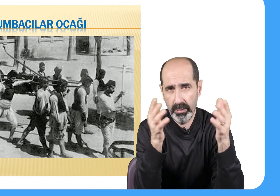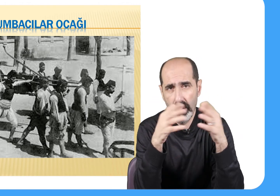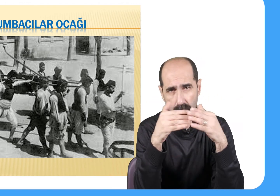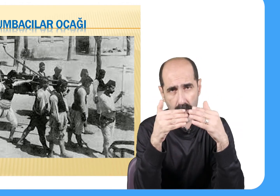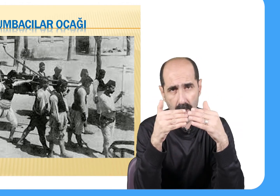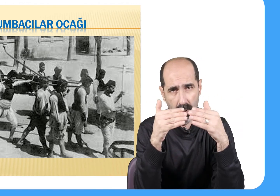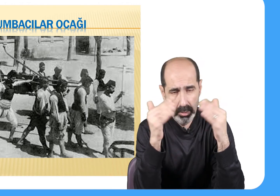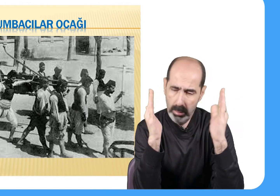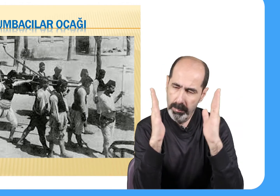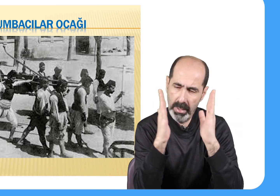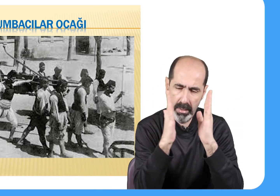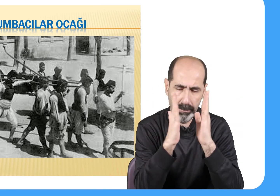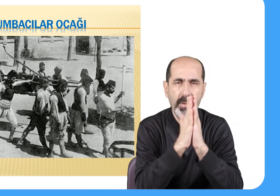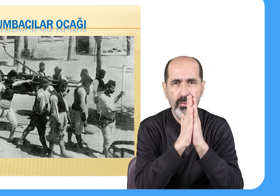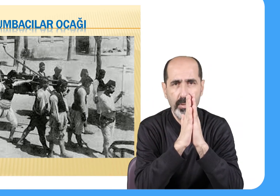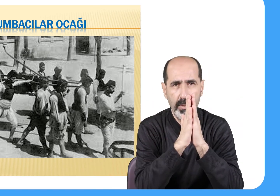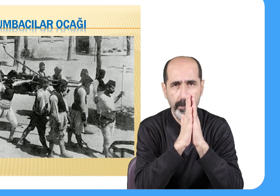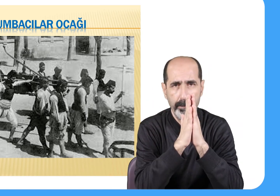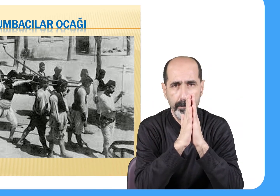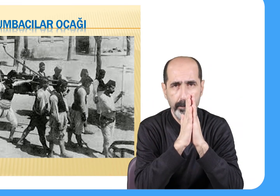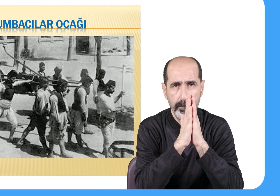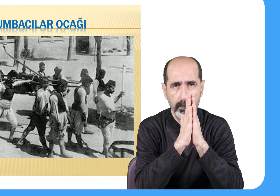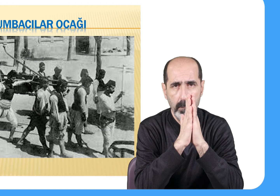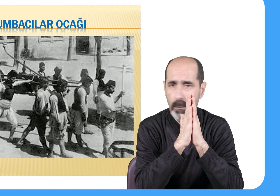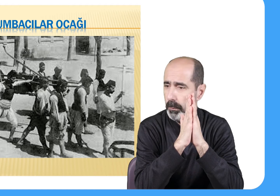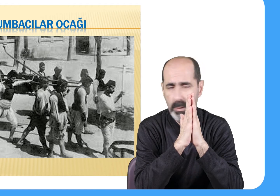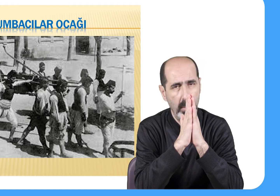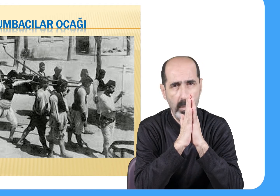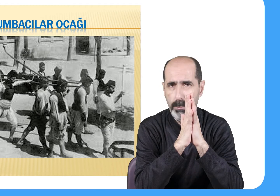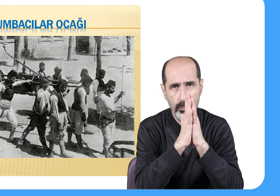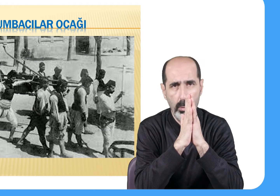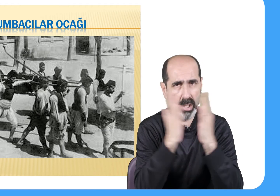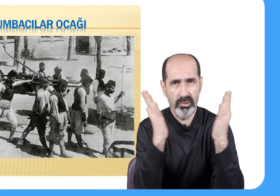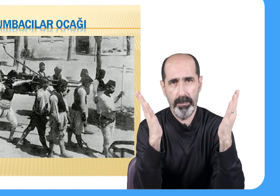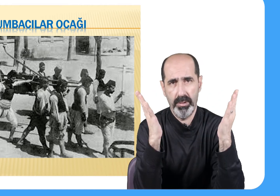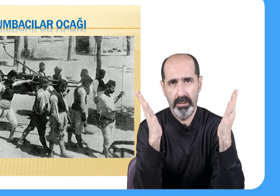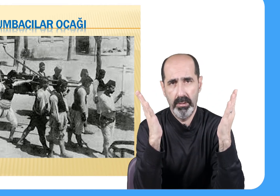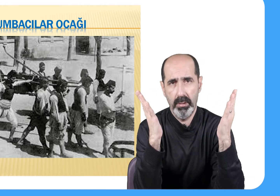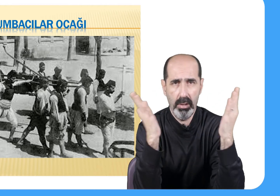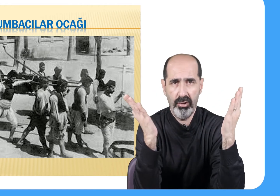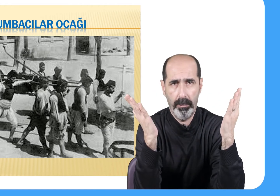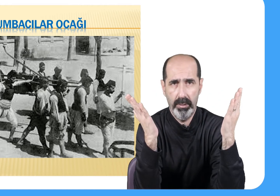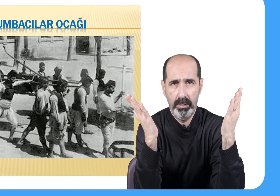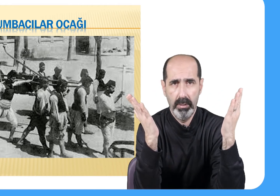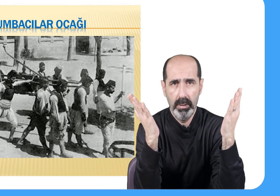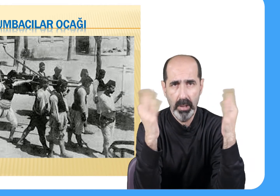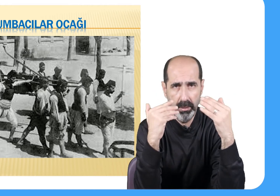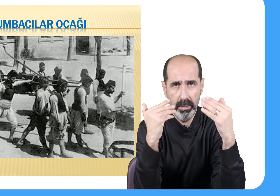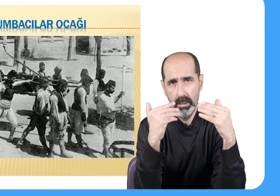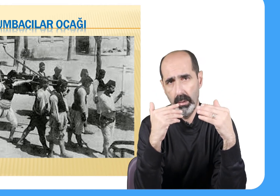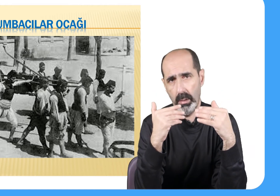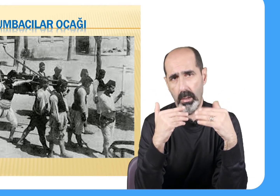çok fazla Çünkü binalar bitişiktir ve binaların birçoğu ahşaptır ahşap